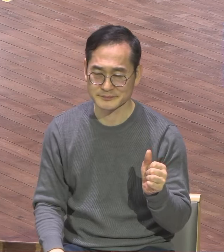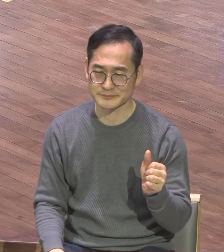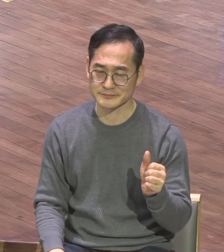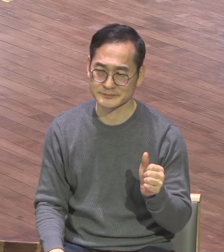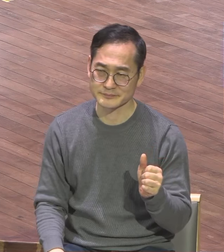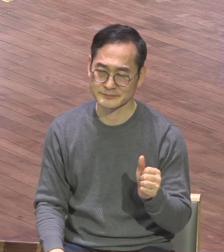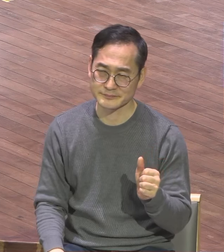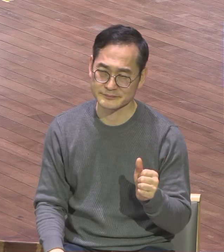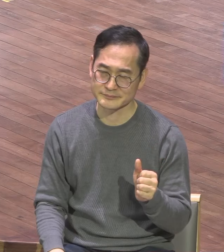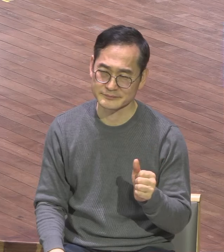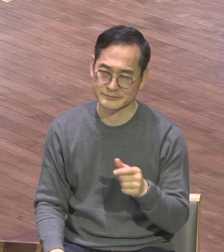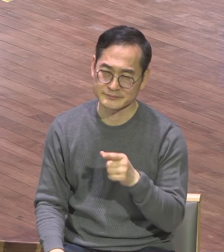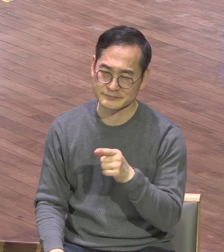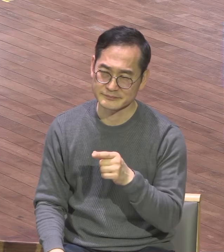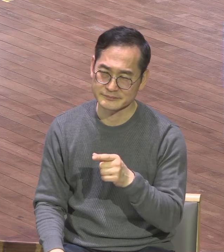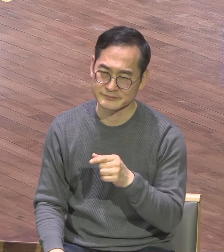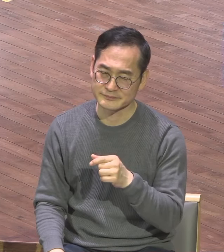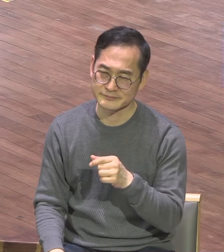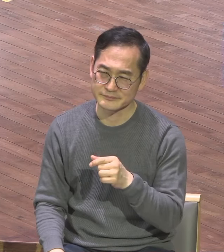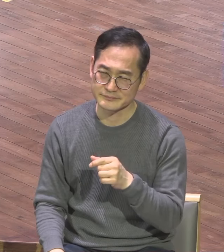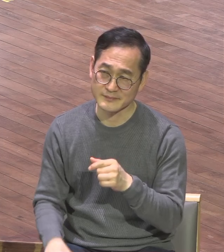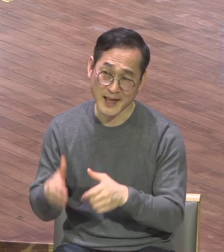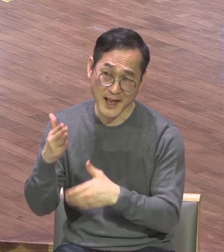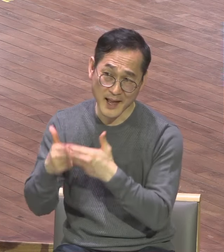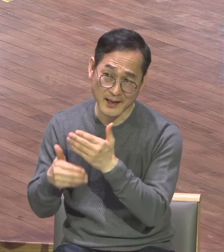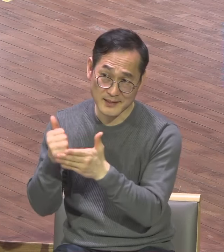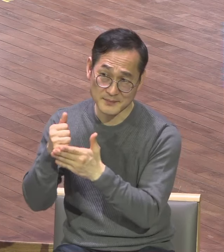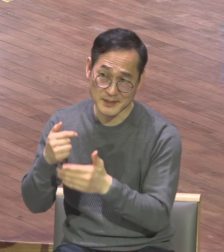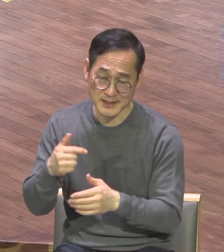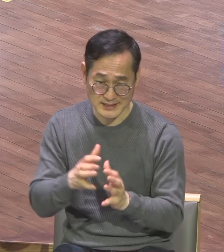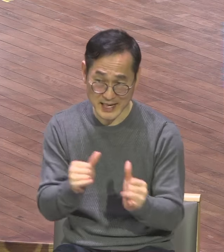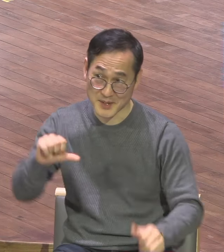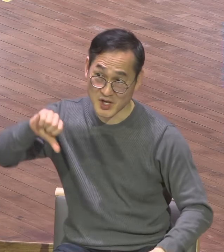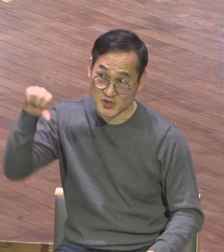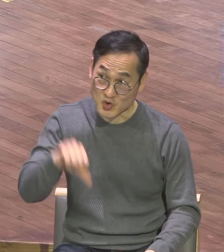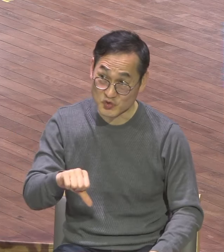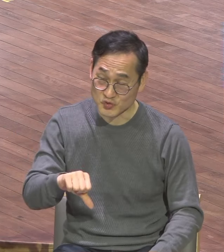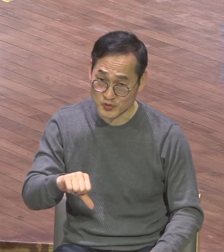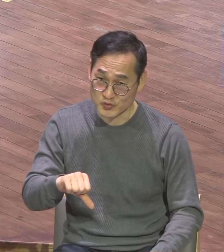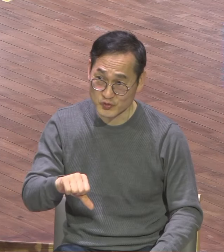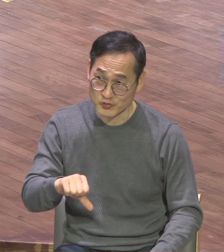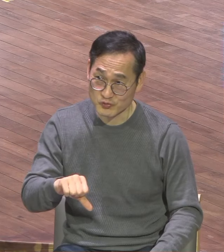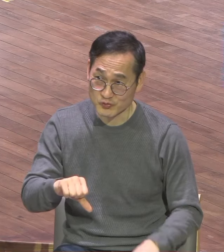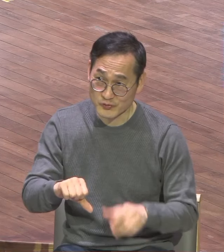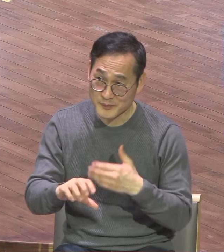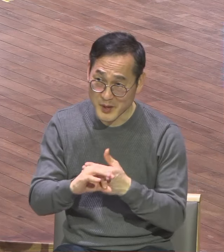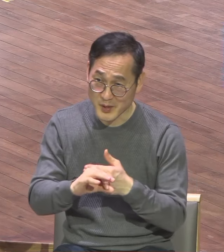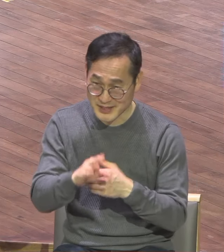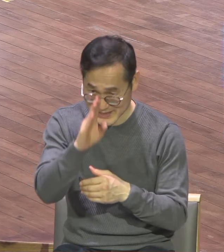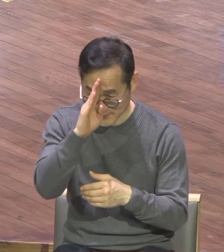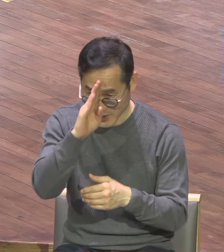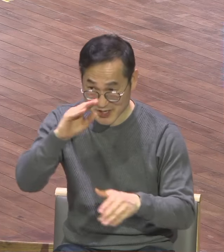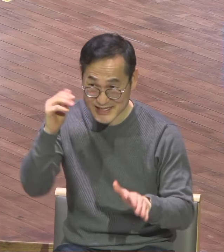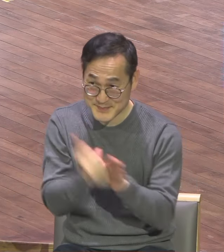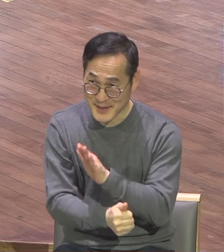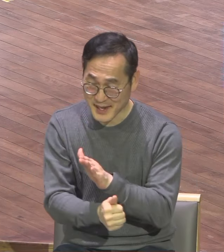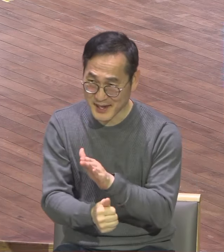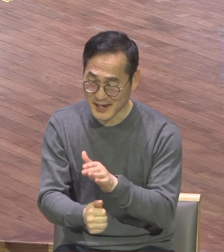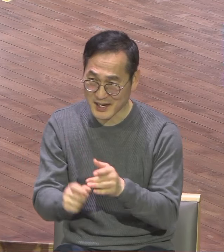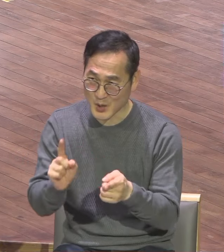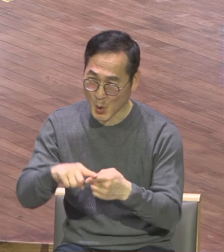하나님께서 사람들을 저주하신다면 질병이나 실패나 죽음으로 저주하지 아니하실